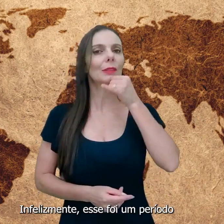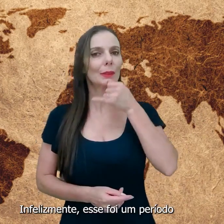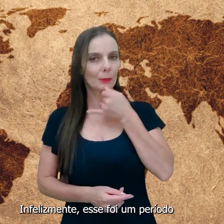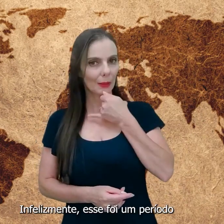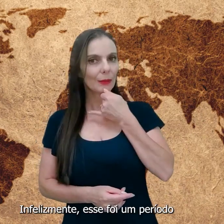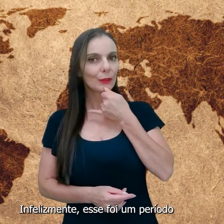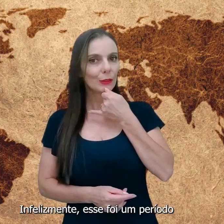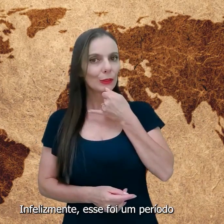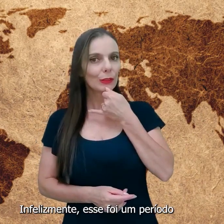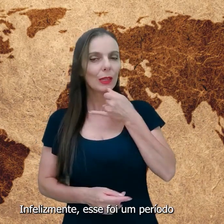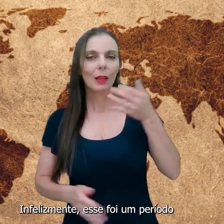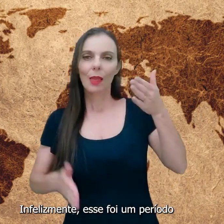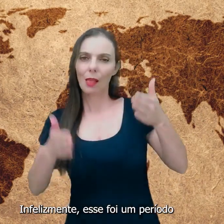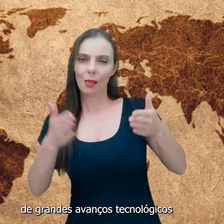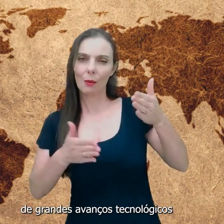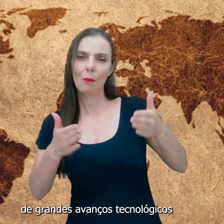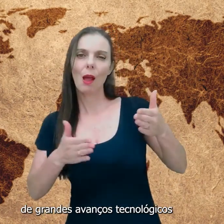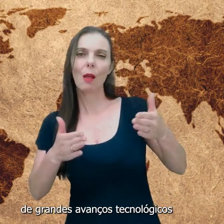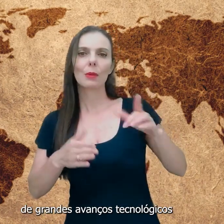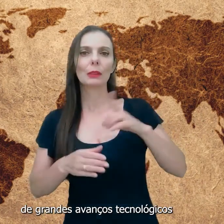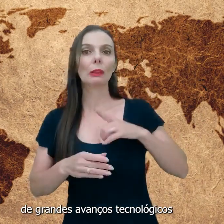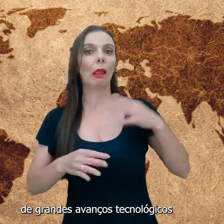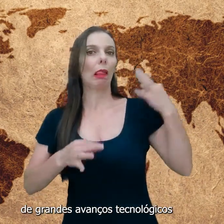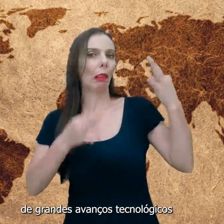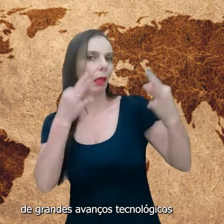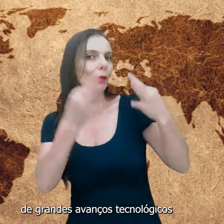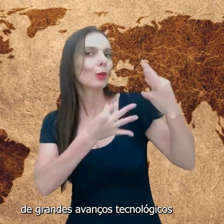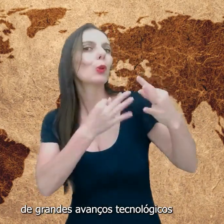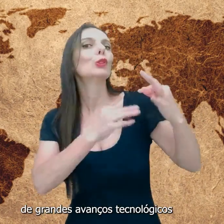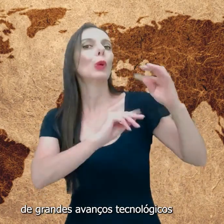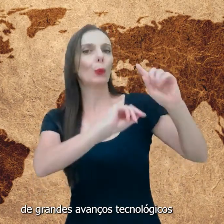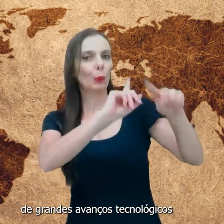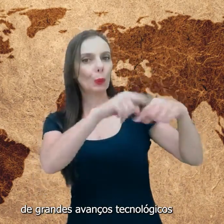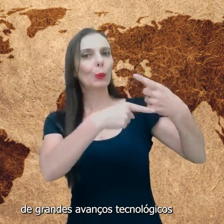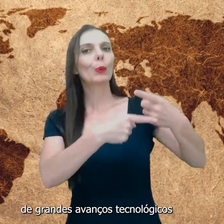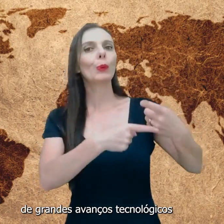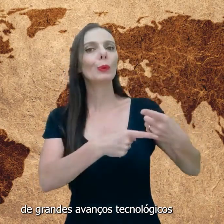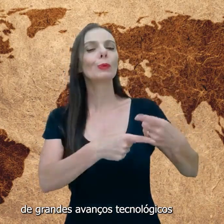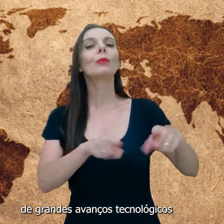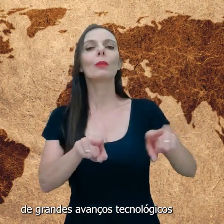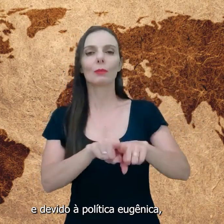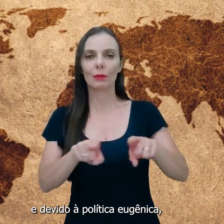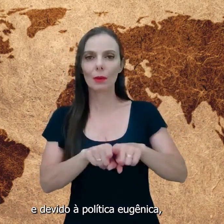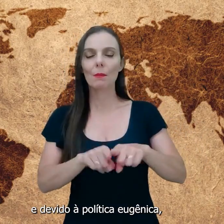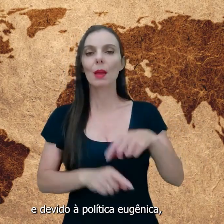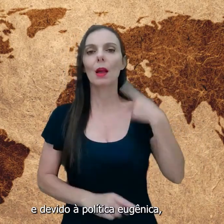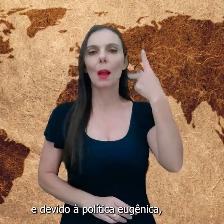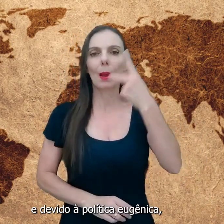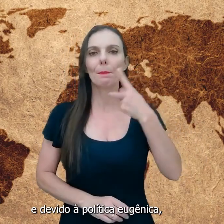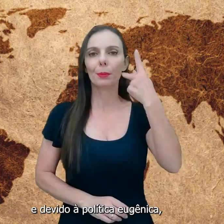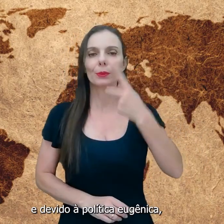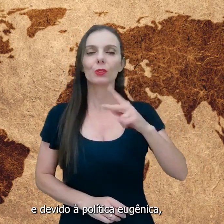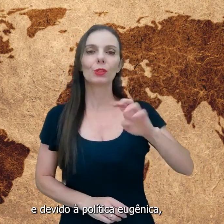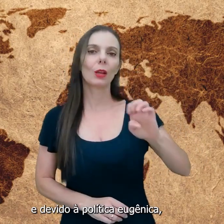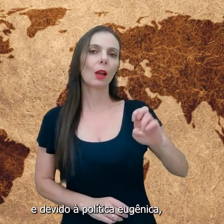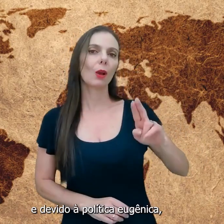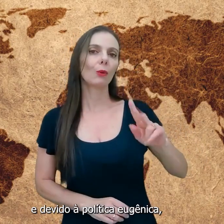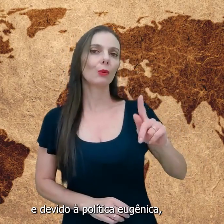Infelizmente, esse foi um período de grandes avanços tecnológicos e devido à política eugênica,